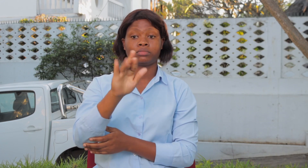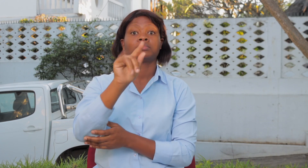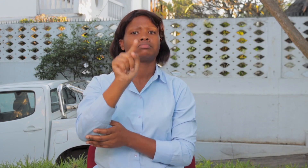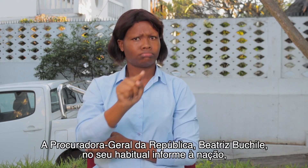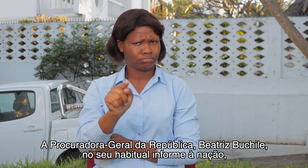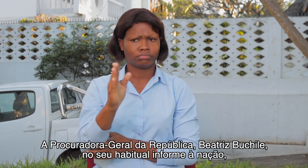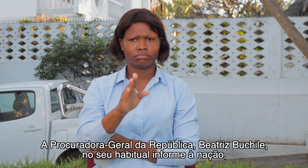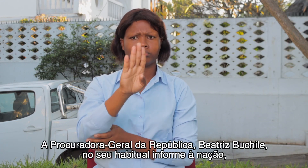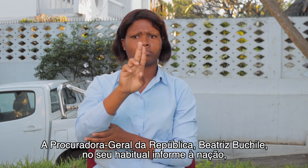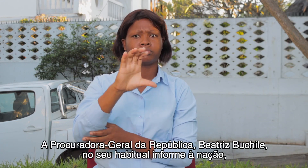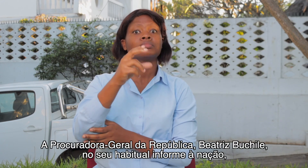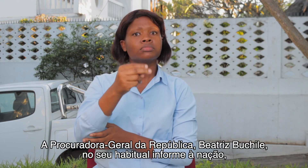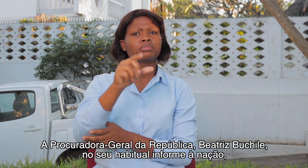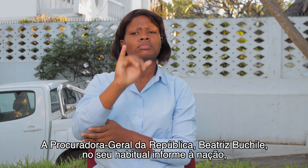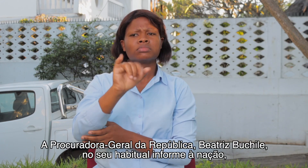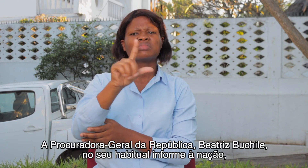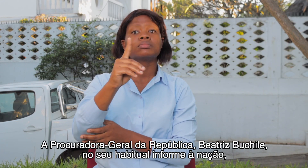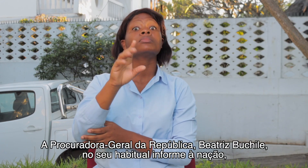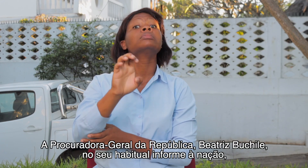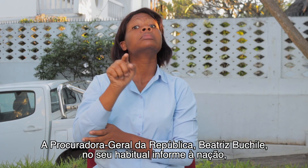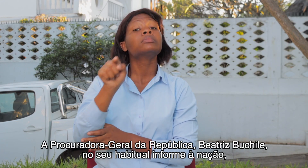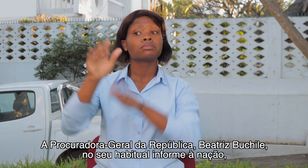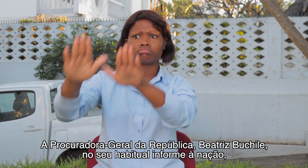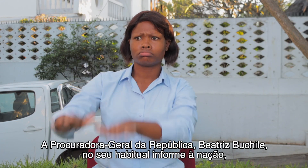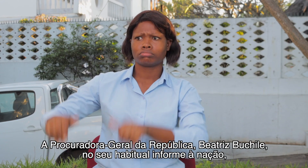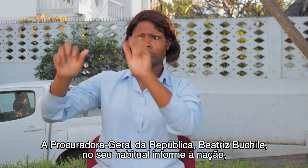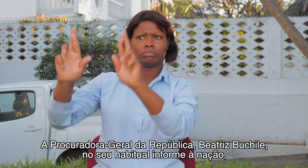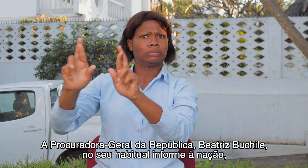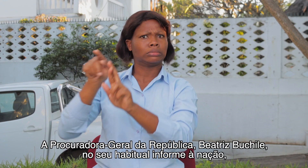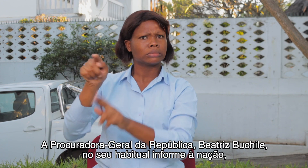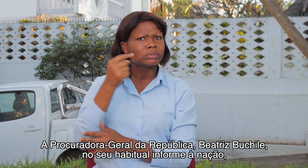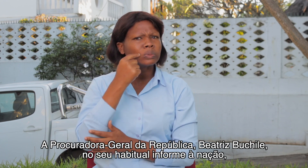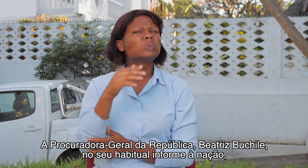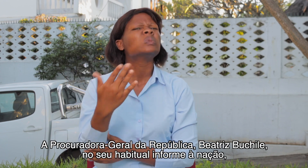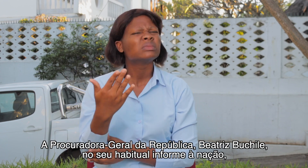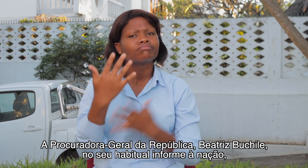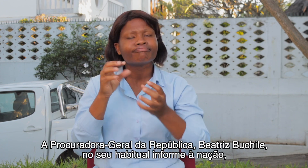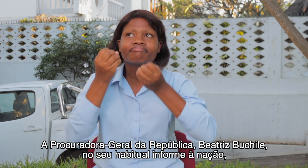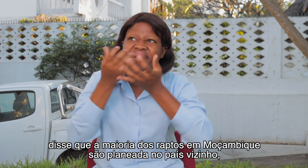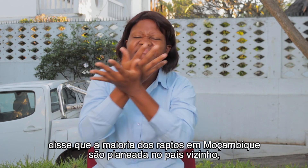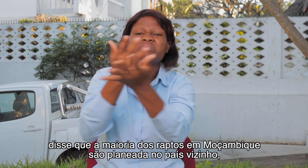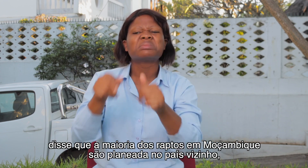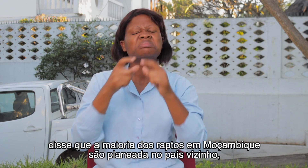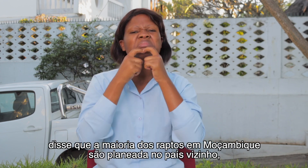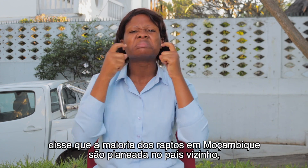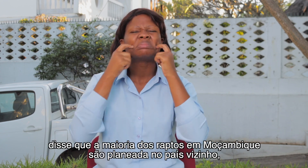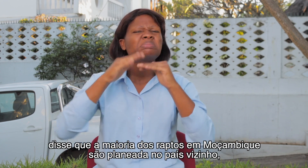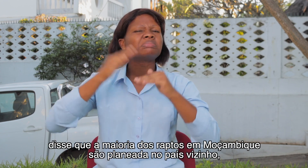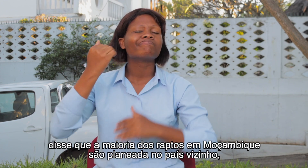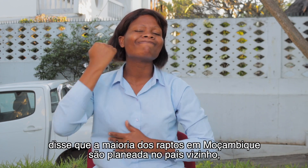A Procuradora-Geral da República, Beatriz Bouchille, no seu habitual informe à Nação, disse que a maioria dos raptos